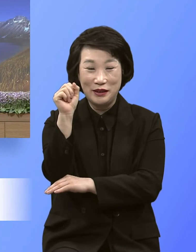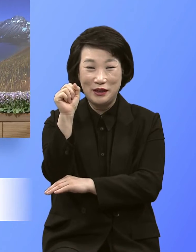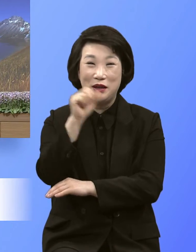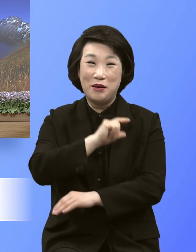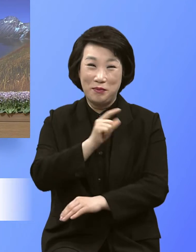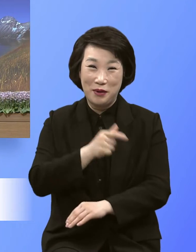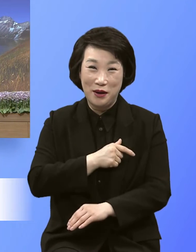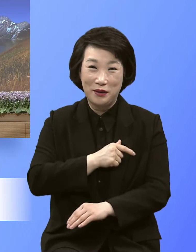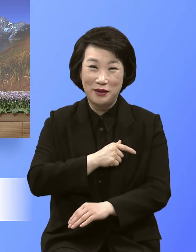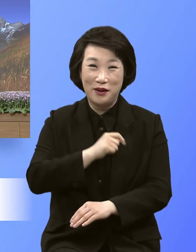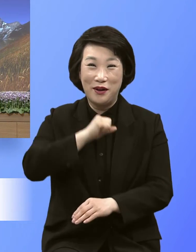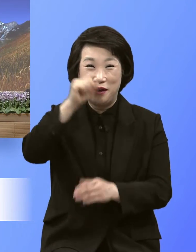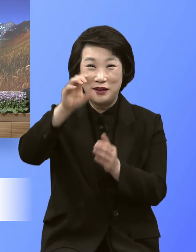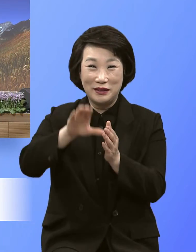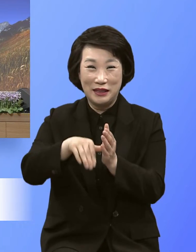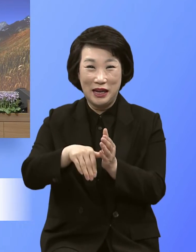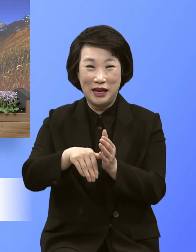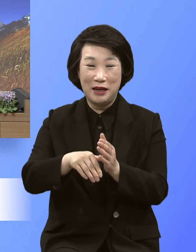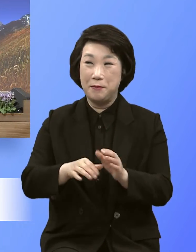면허를 딸 때,